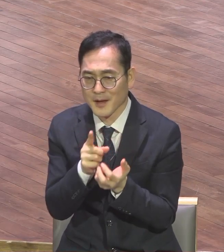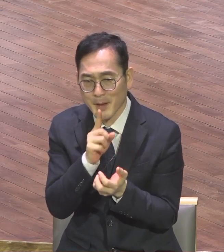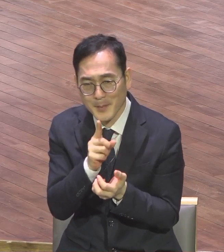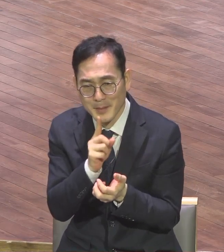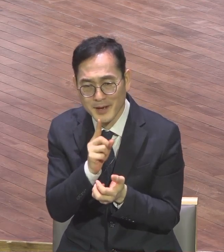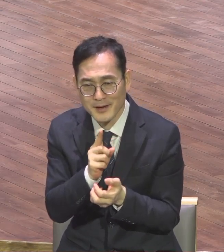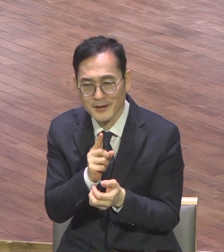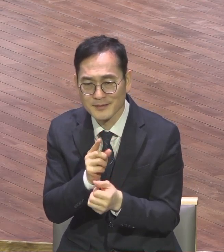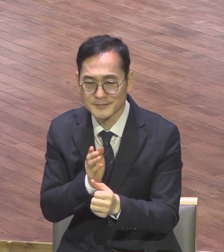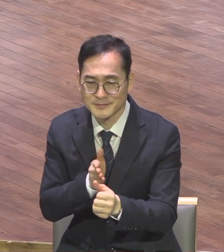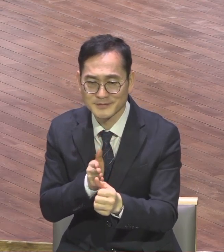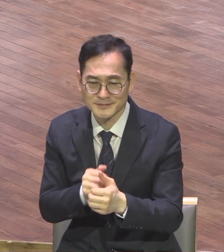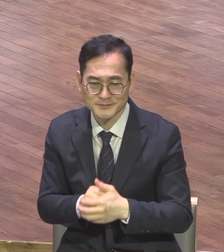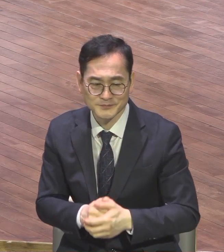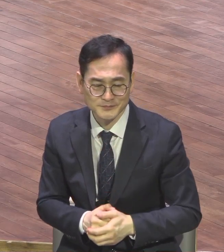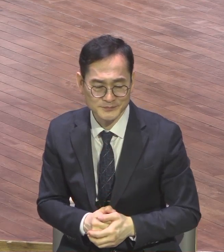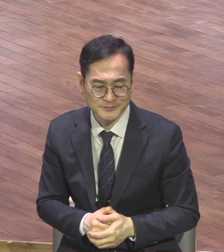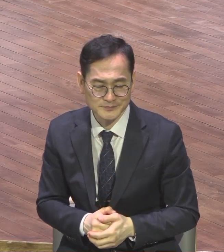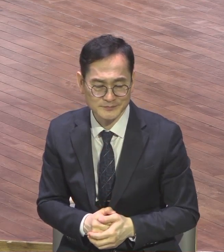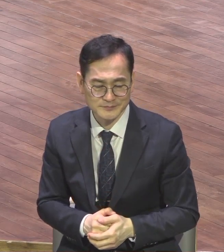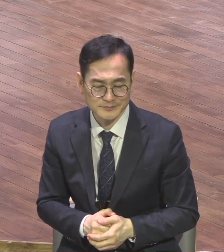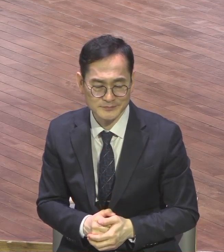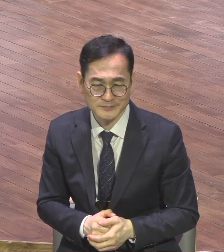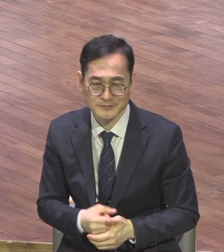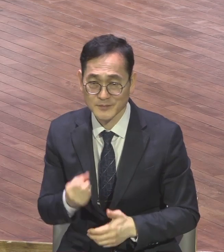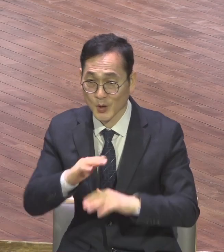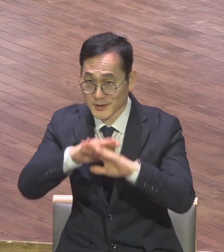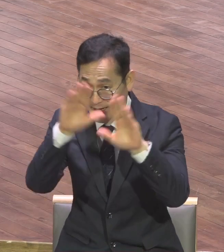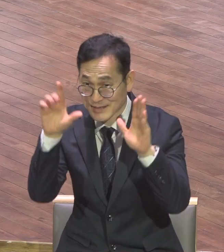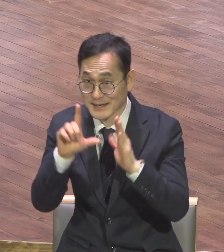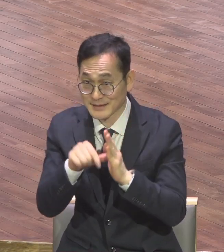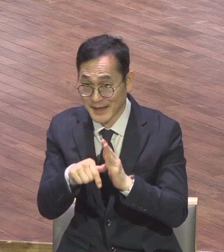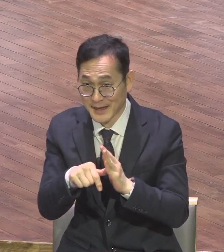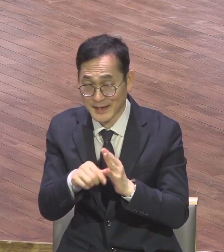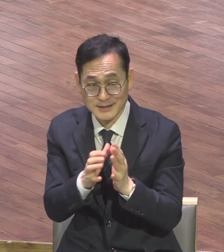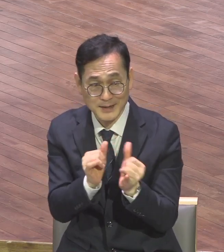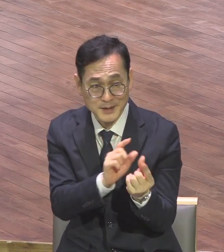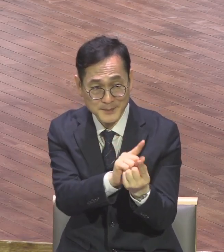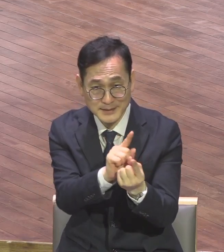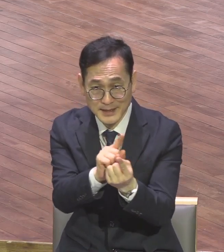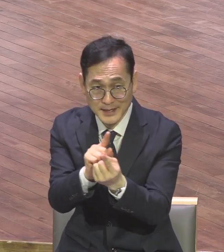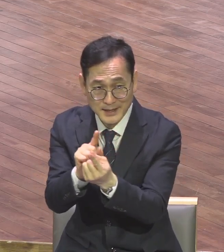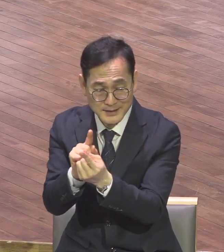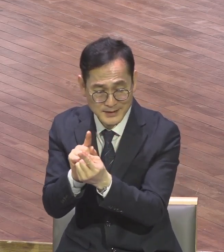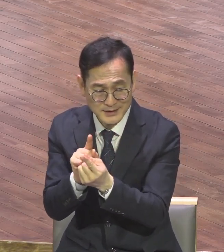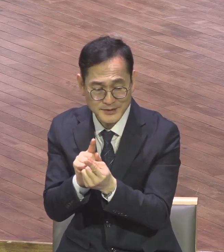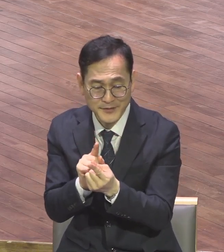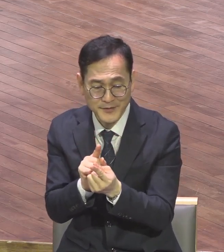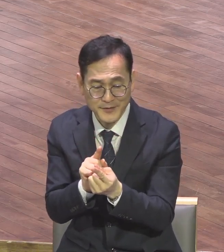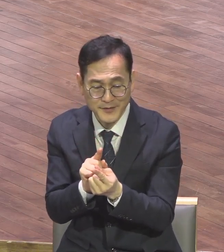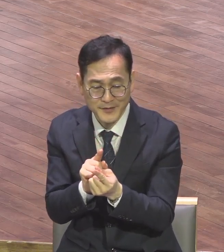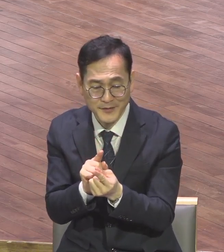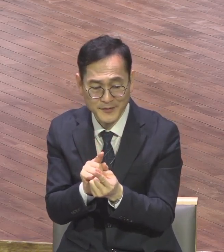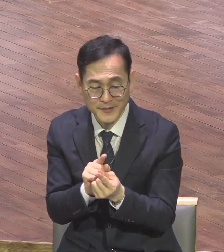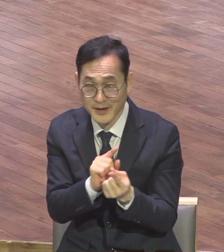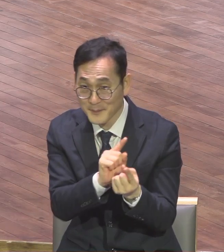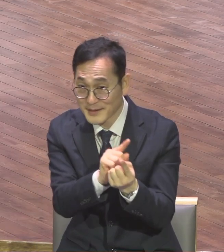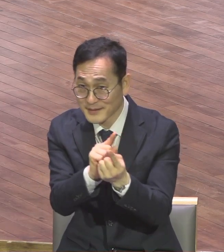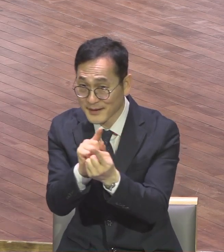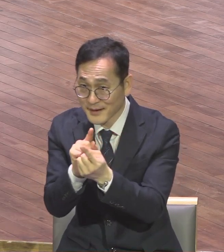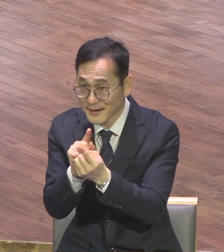낮 시간에는 뭐라 그랬어요? 만남을 통해서 다 기도 제목이야. 낮 시간 활동하니까 만나는 게